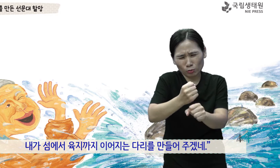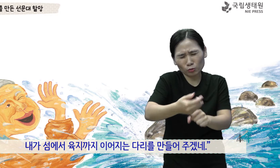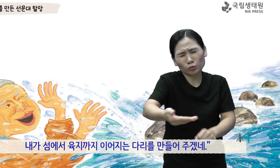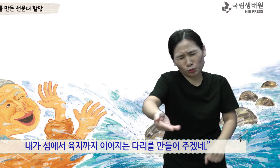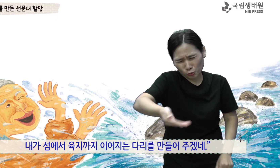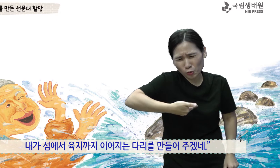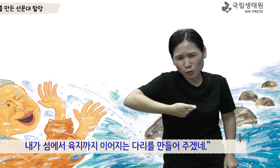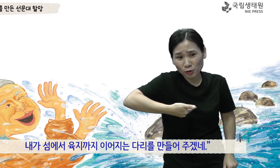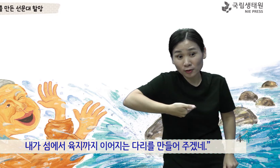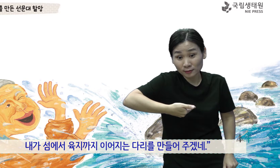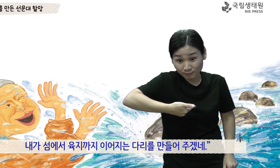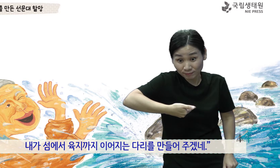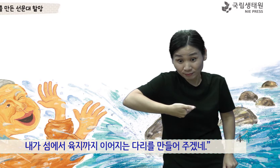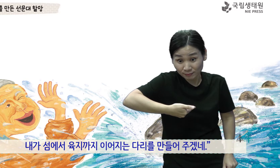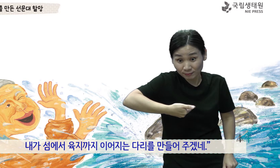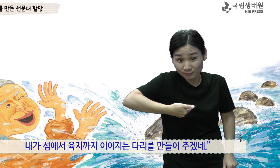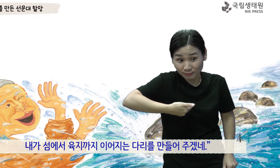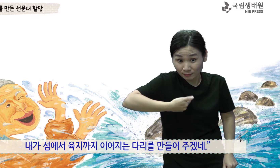만들어주겠네.